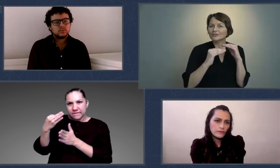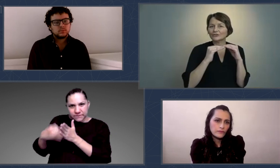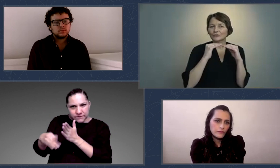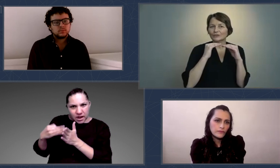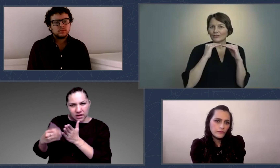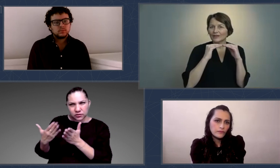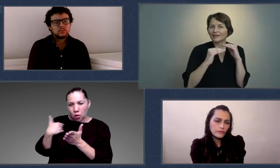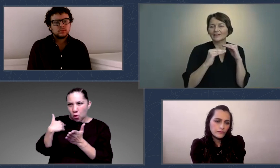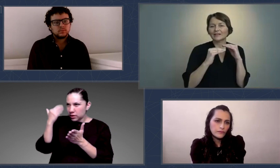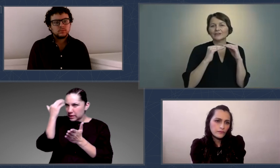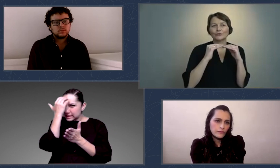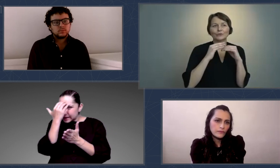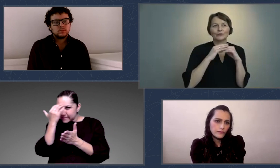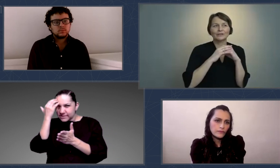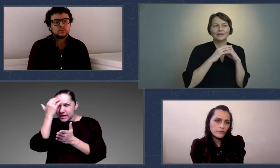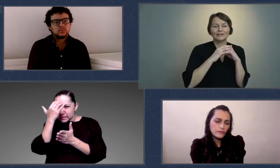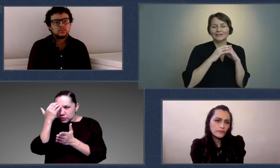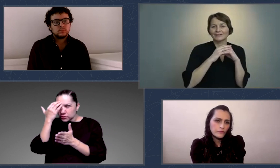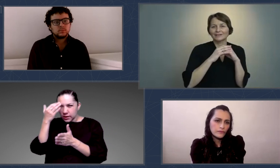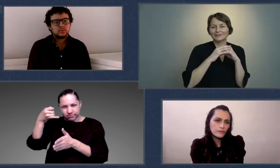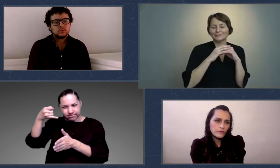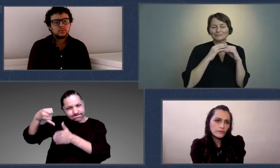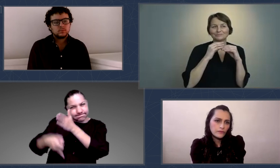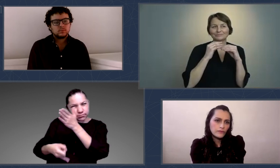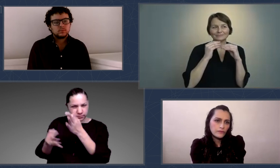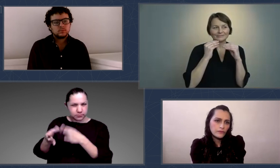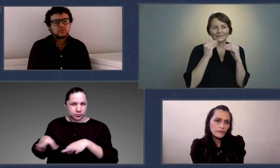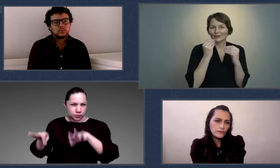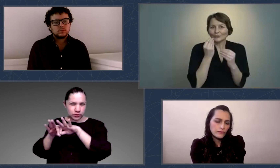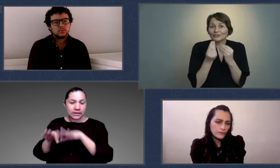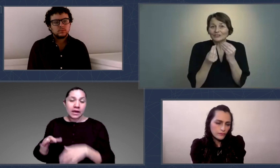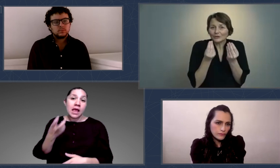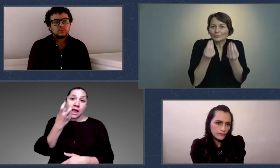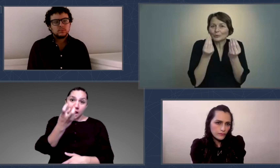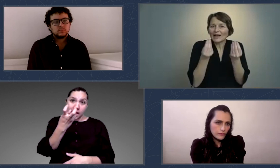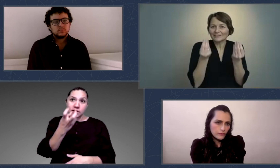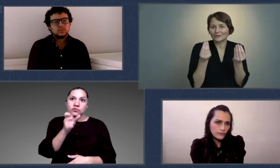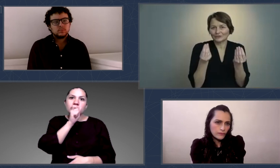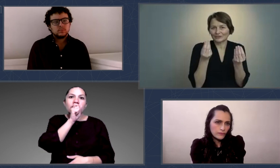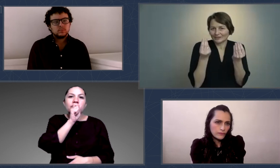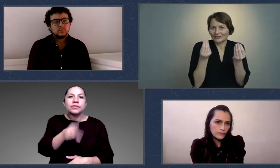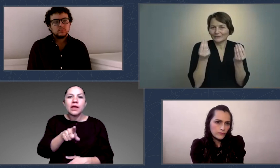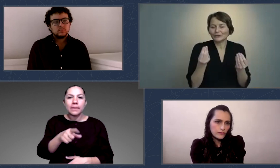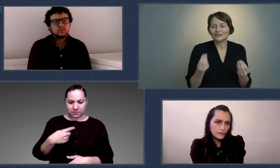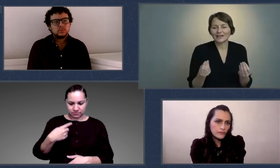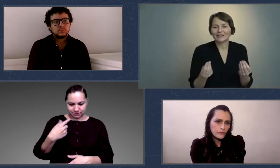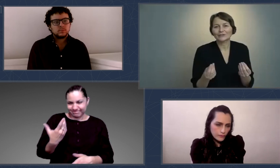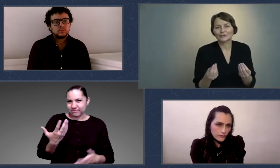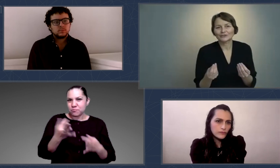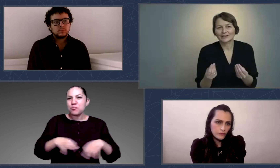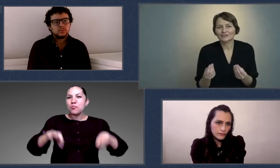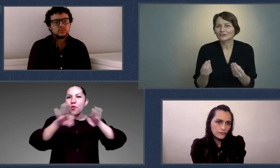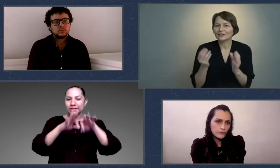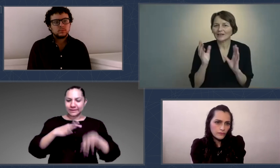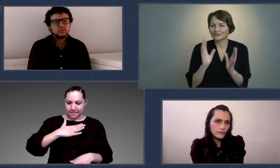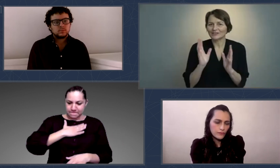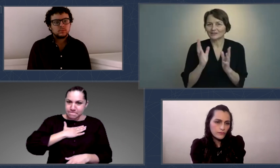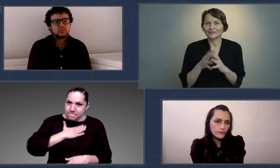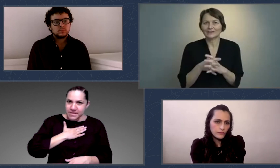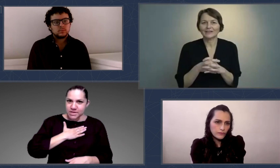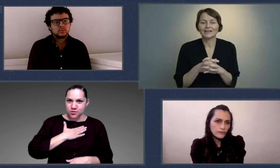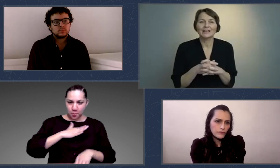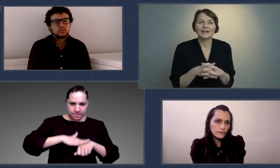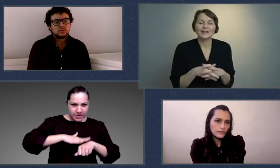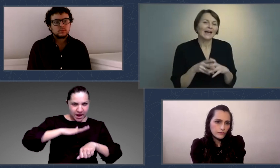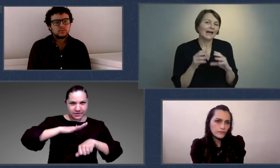importante Otherwise, you will stay tomarlo just at a también job and como you will not improve parte del desarrollo your personal e knowledge, your individual, porque de thinking otra manera no